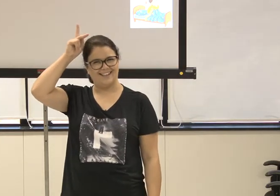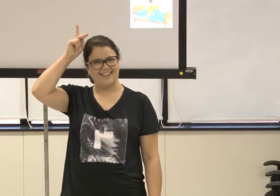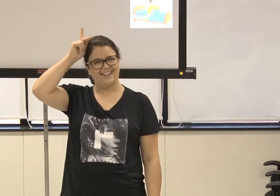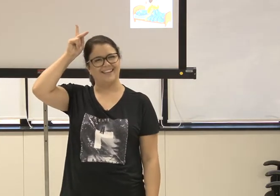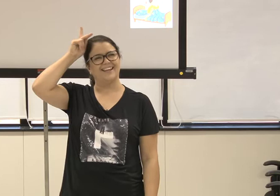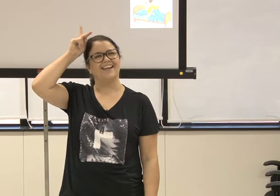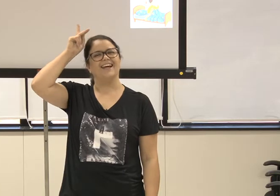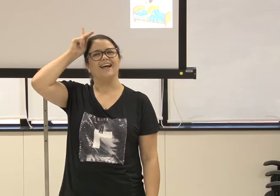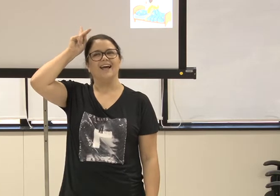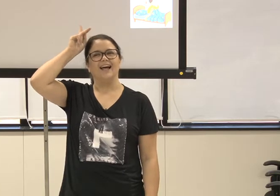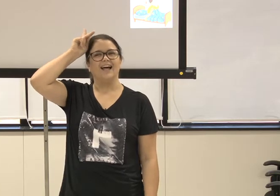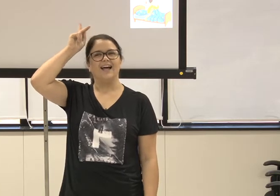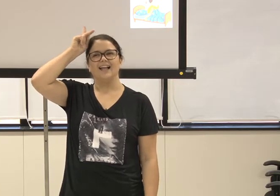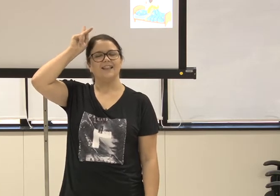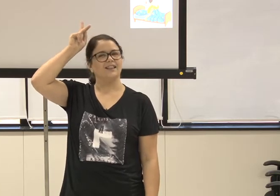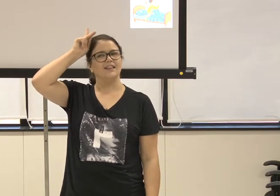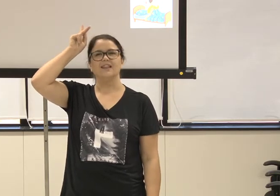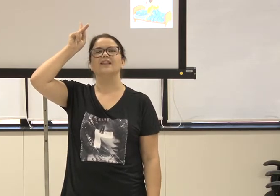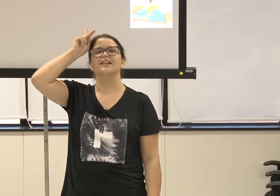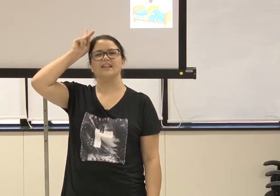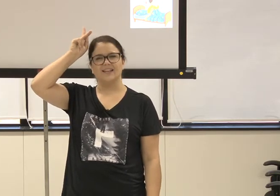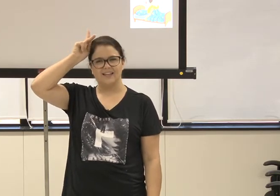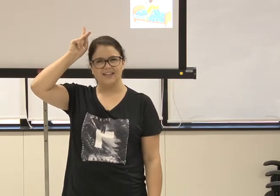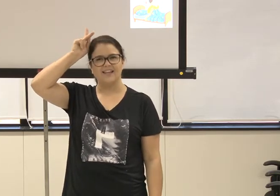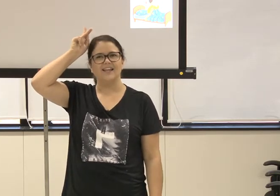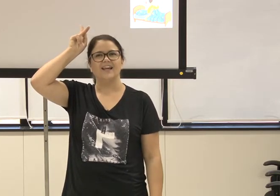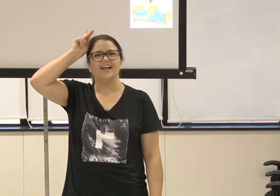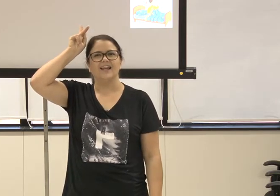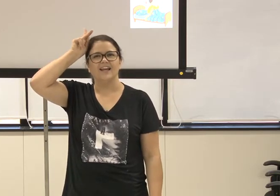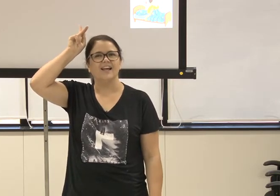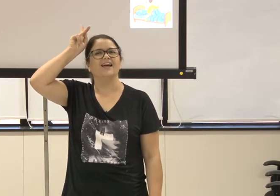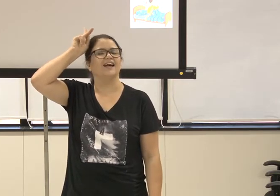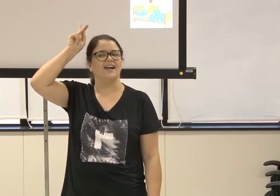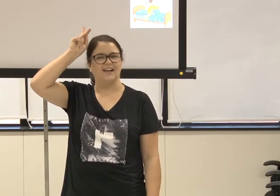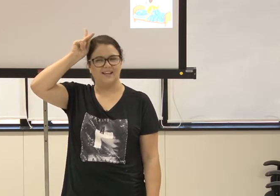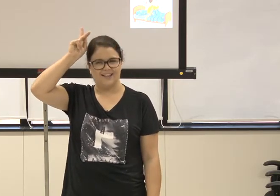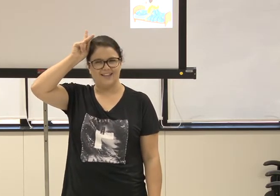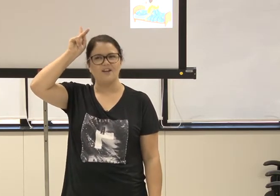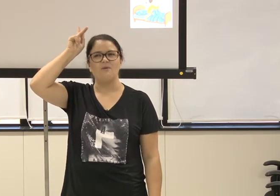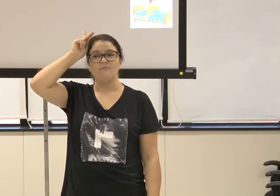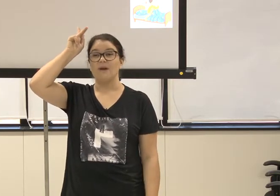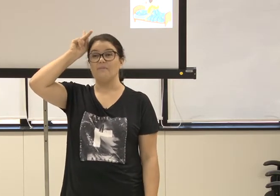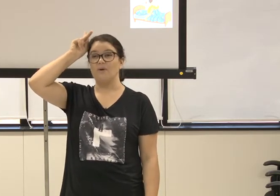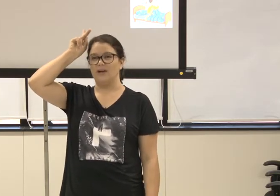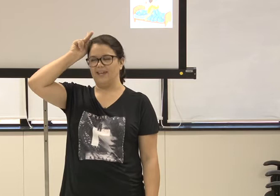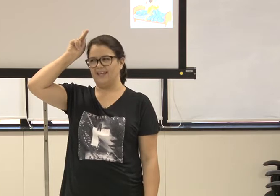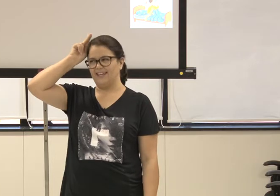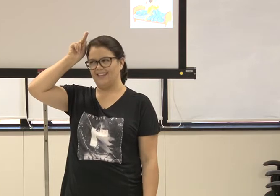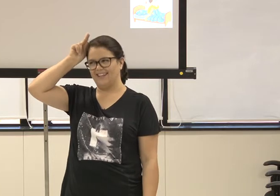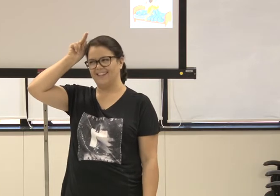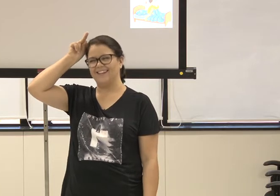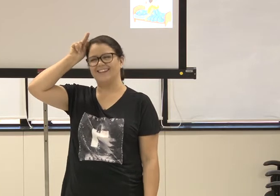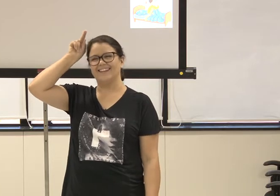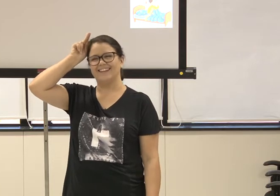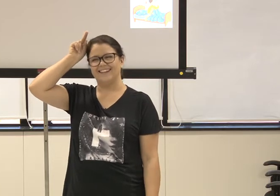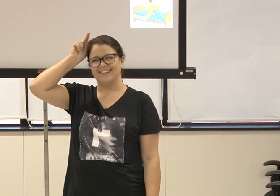não importa nem a roupa dele, é só o gesto. Ó o playboy passando. Playboy. Não é a